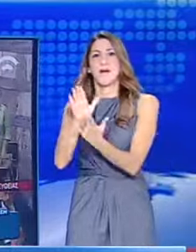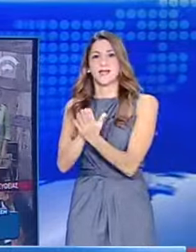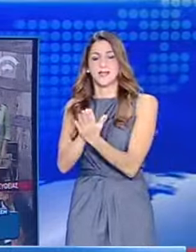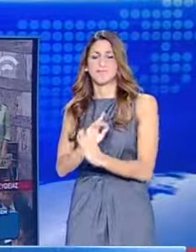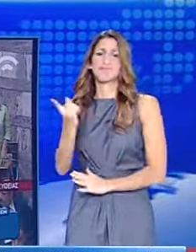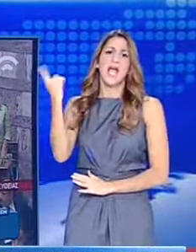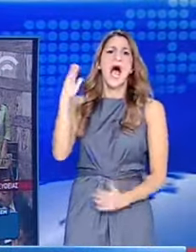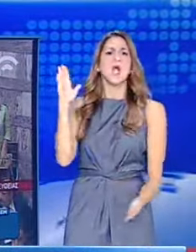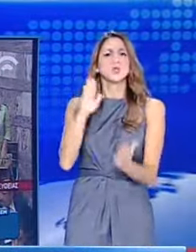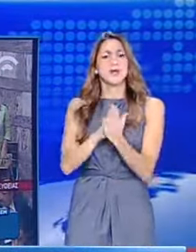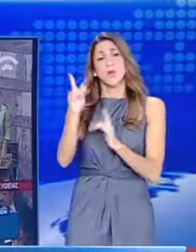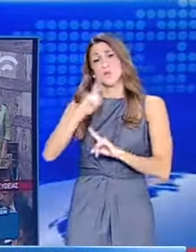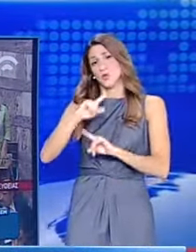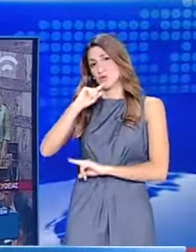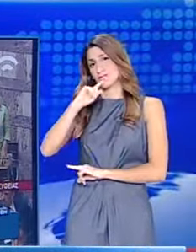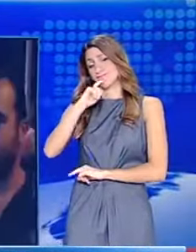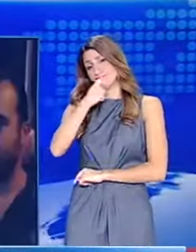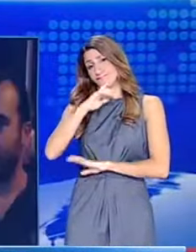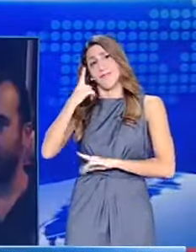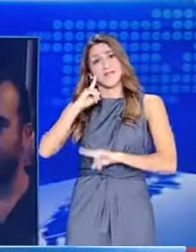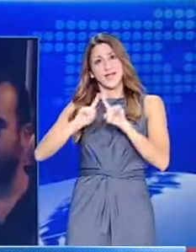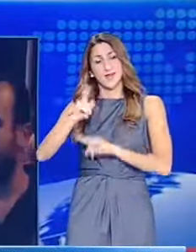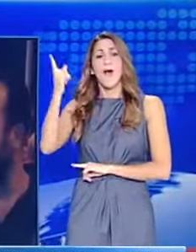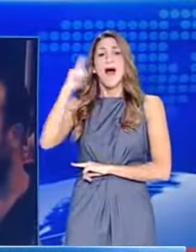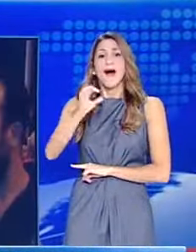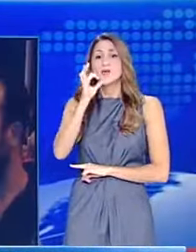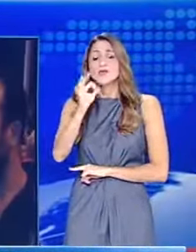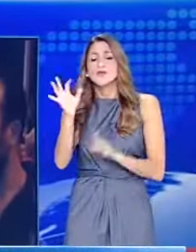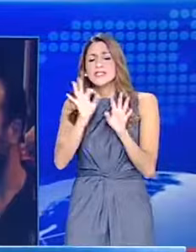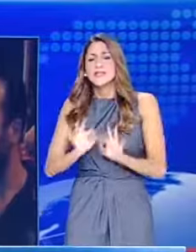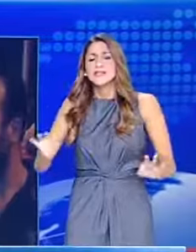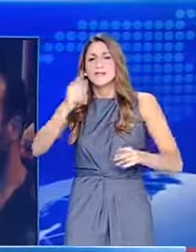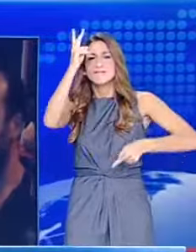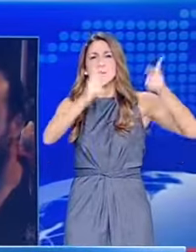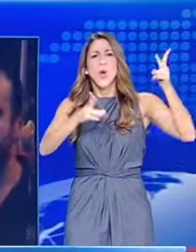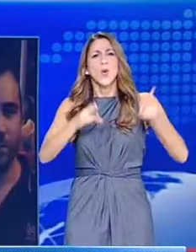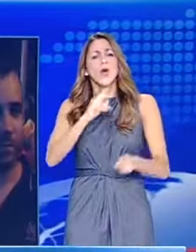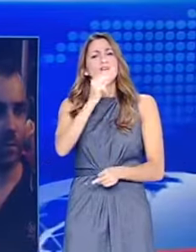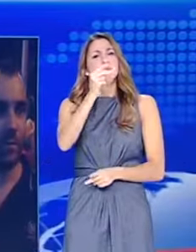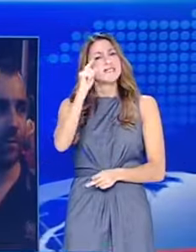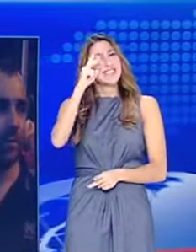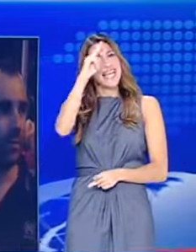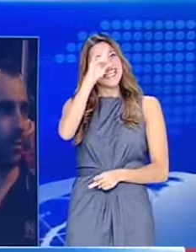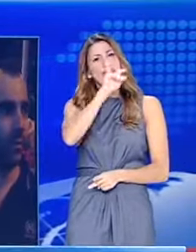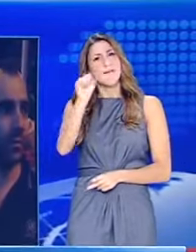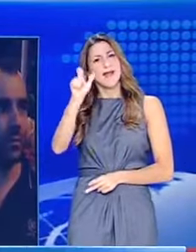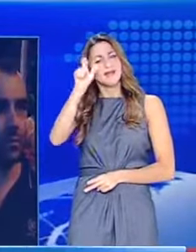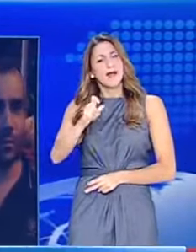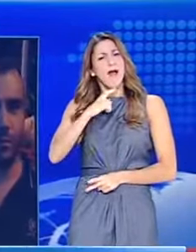προστατευόμενος μάρτυρας κατέθεσε επιβαρυντικά στοιχεία για το βουλευτή γιώργο γερμενή τον οποίο χαρακτήρισε λοχαγό εκπαιδευτή των